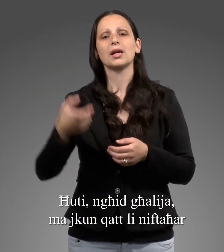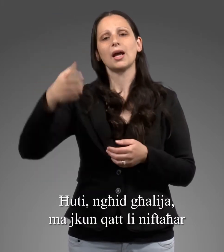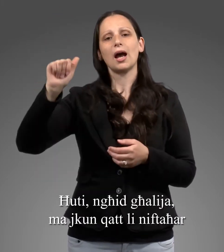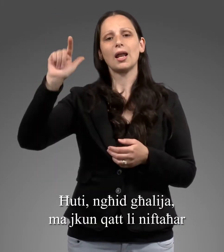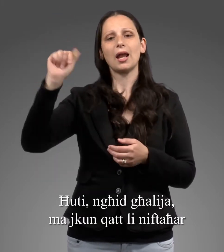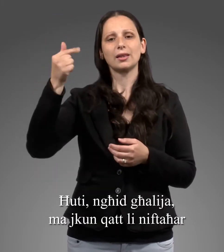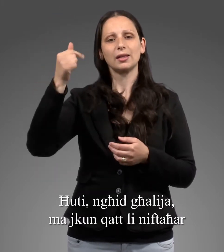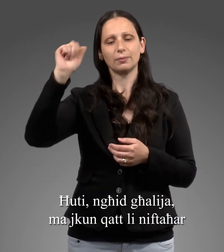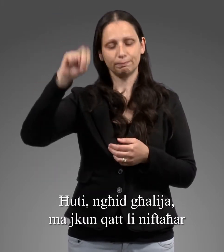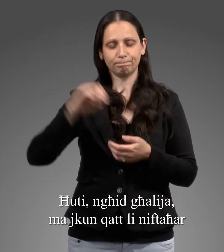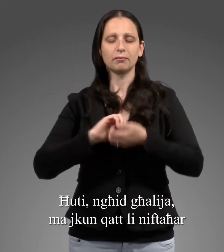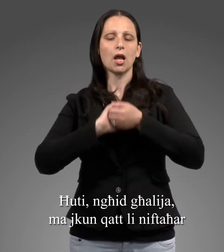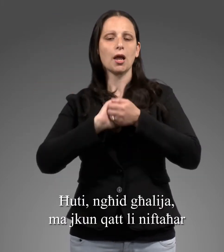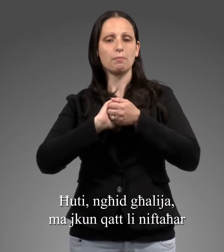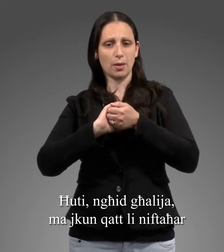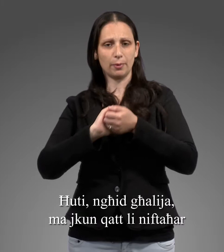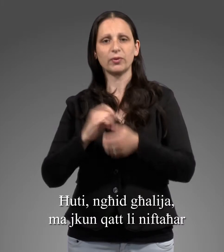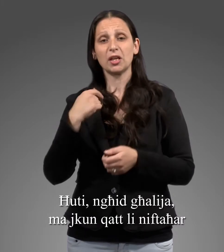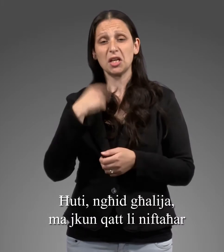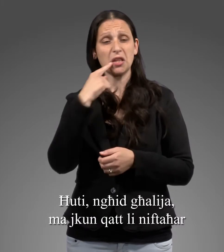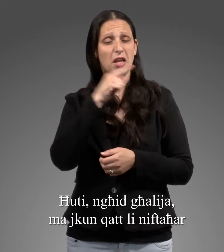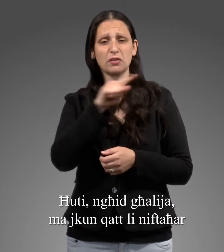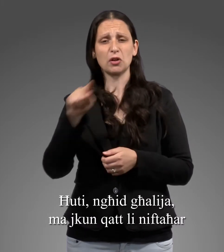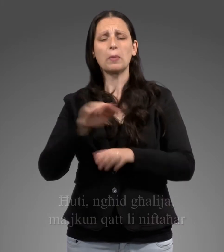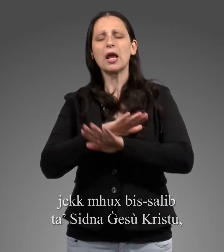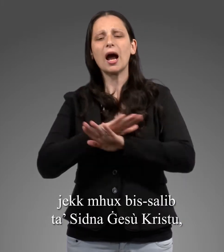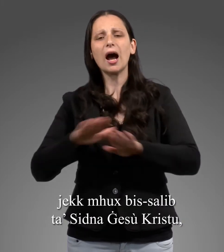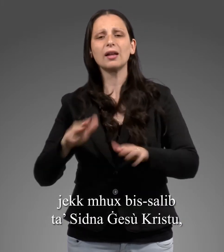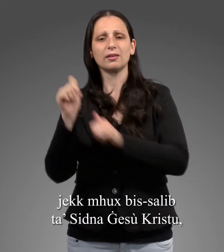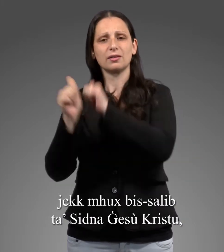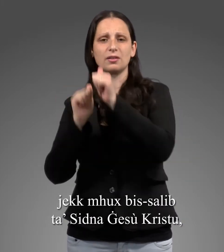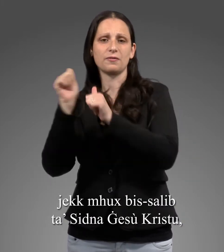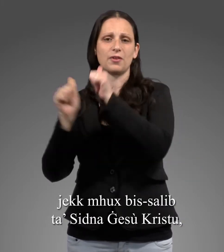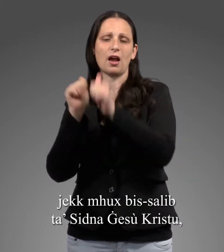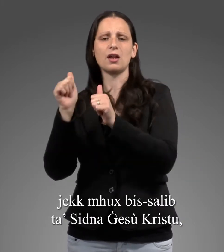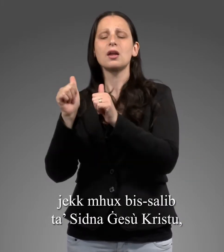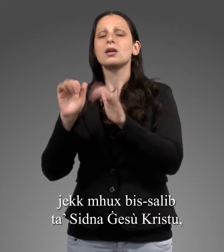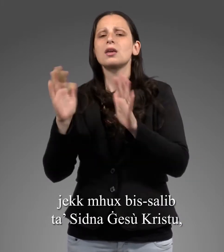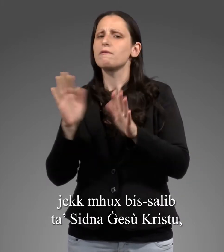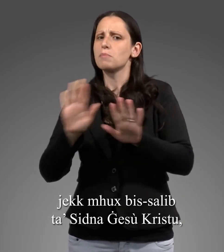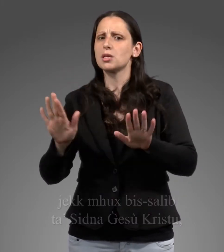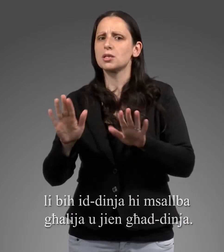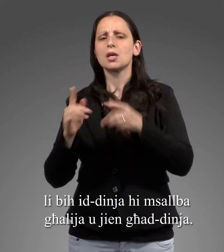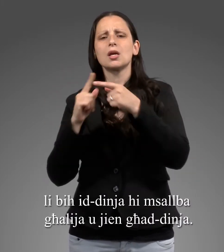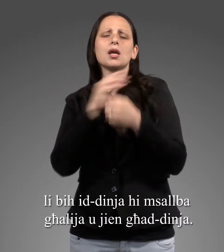Ħuti, ngħid għalija ma jkun qatt li niftaħar jekk mhux bis-salib ta' Sidna Ġesu Kristu, li bih